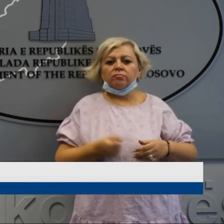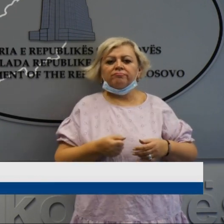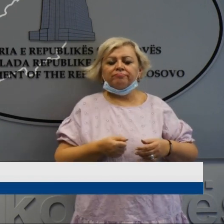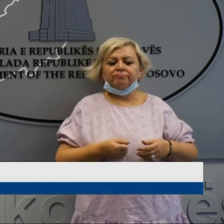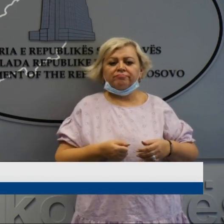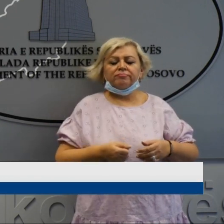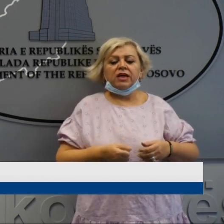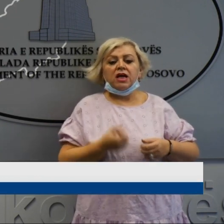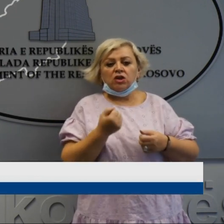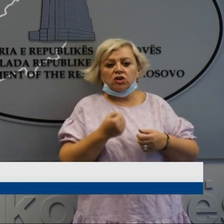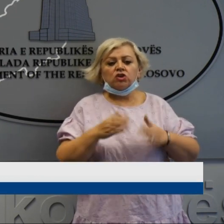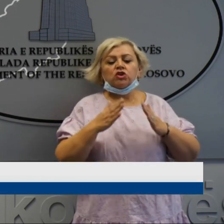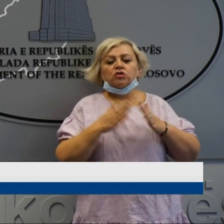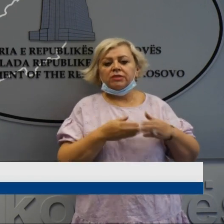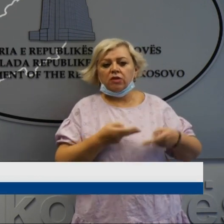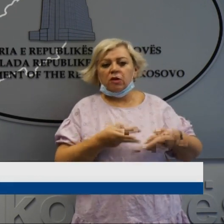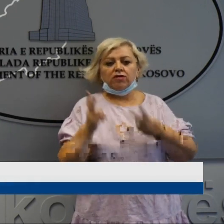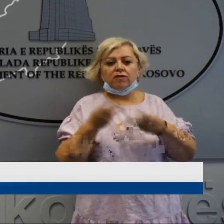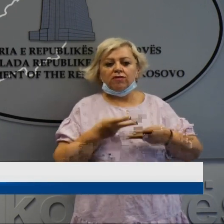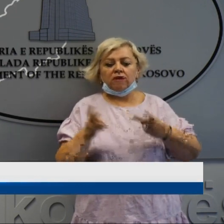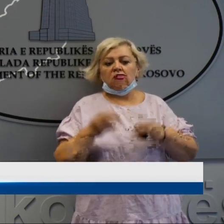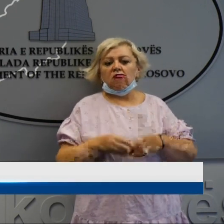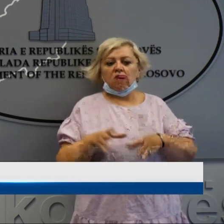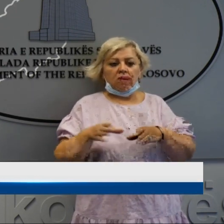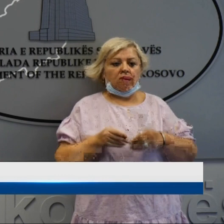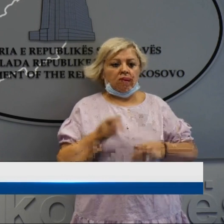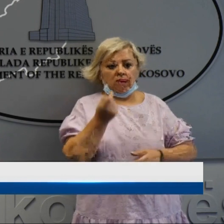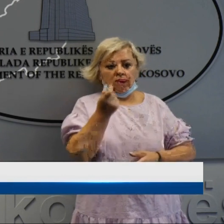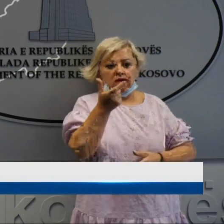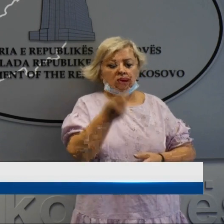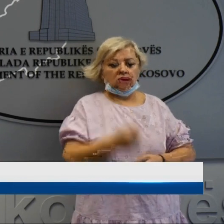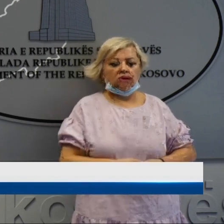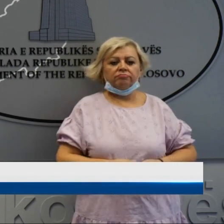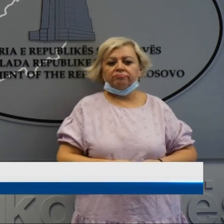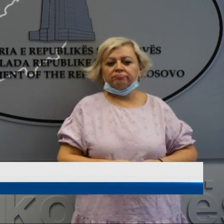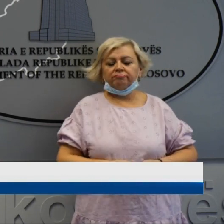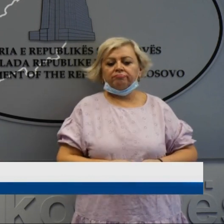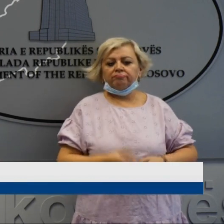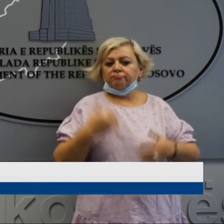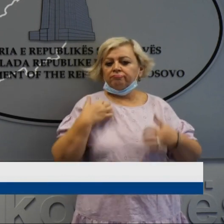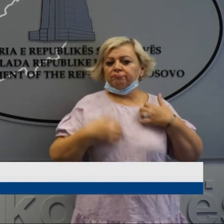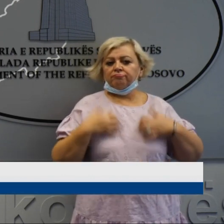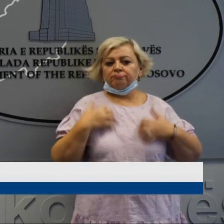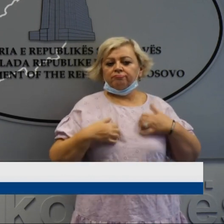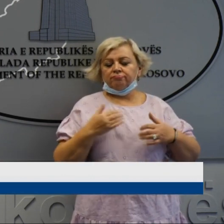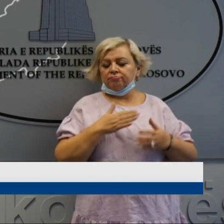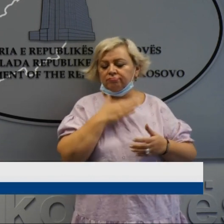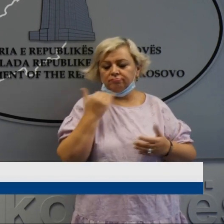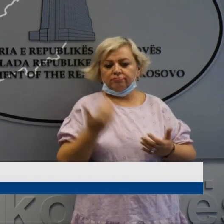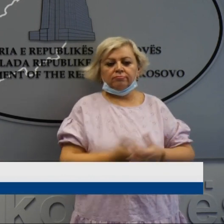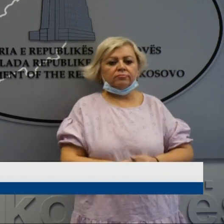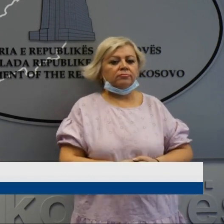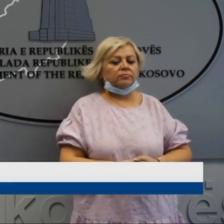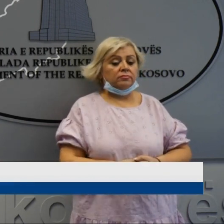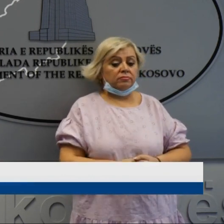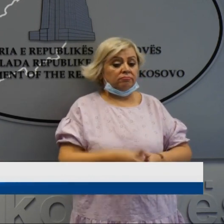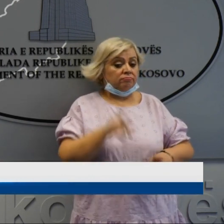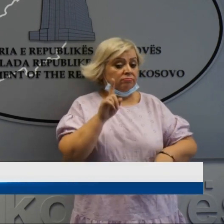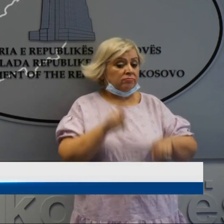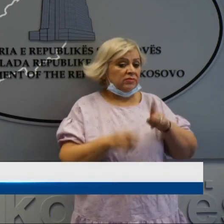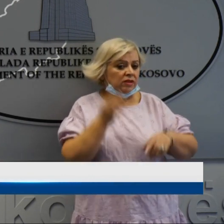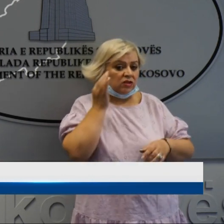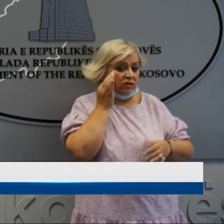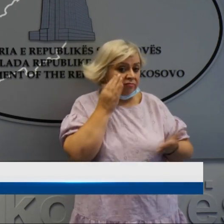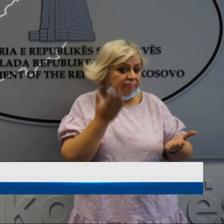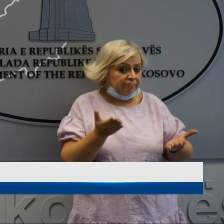lëshime se sa pranime të pacientve me Covid. Dhe kjo na gëzon pa mas. Por në anën tjetër ka disa ditë,